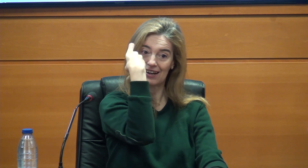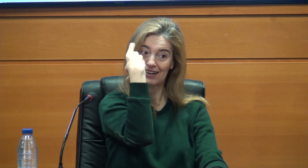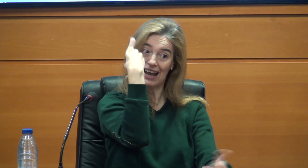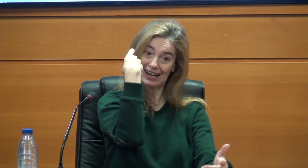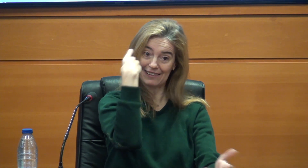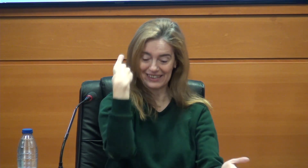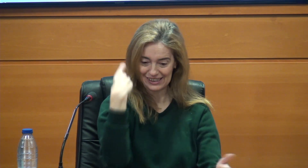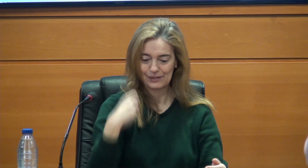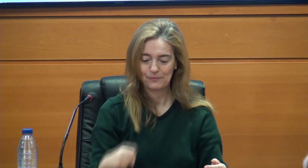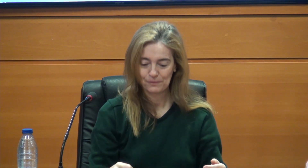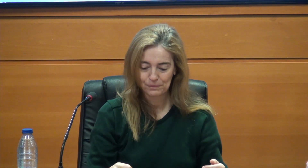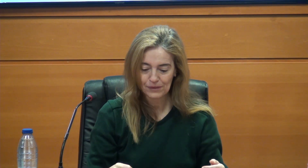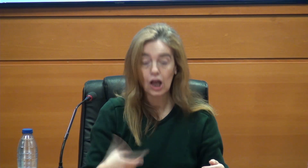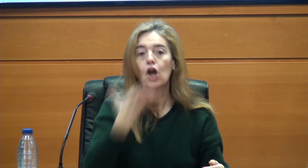esto es alumno